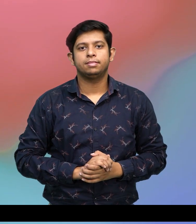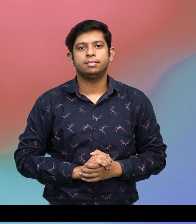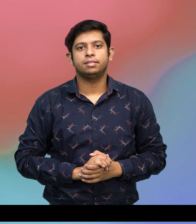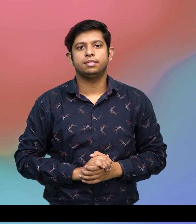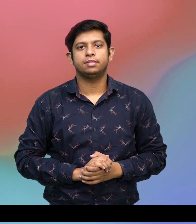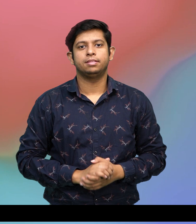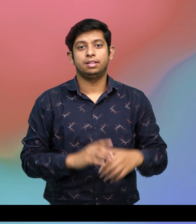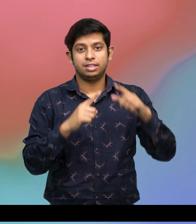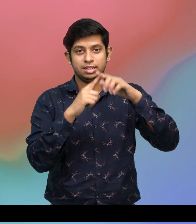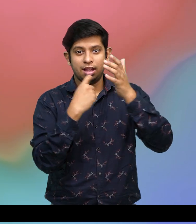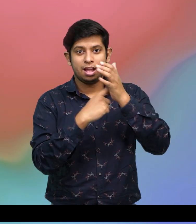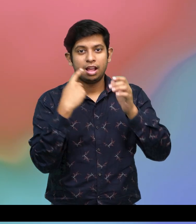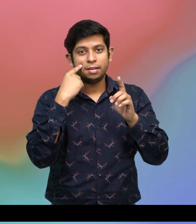5. ట్రిప్లోబ్లాస్టిక్.